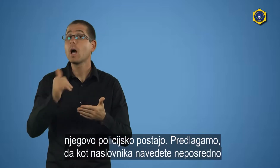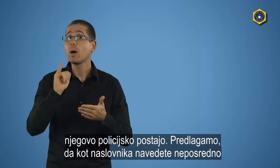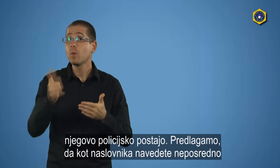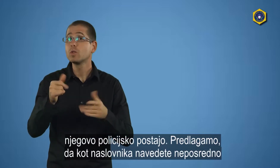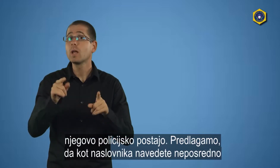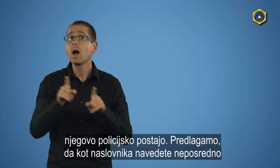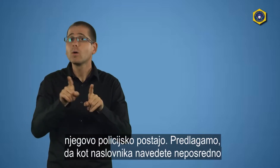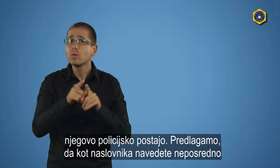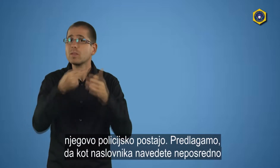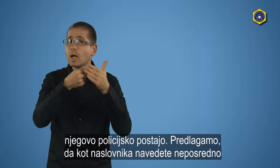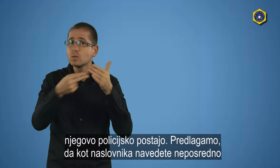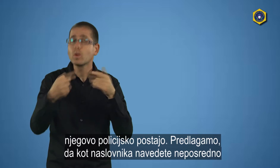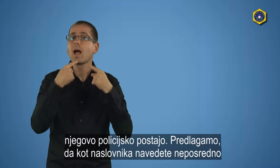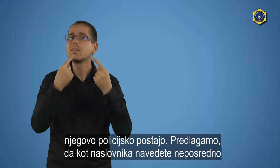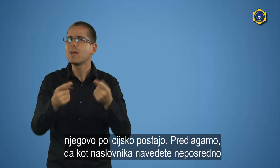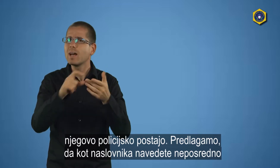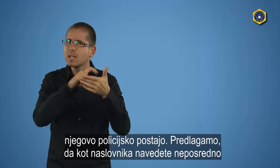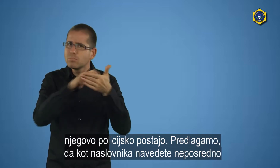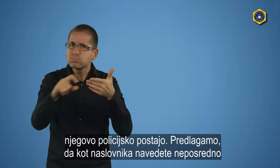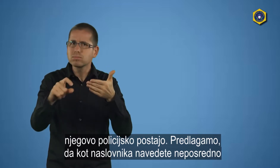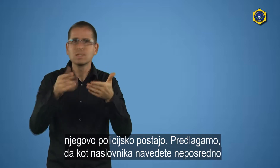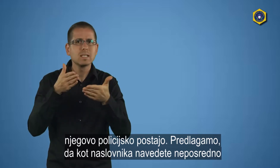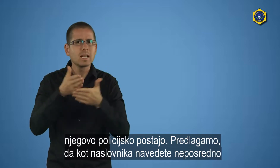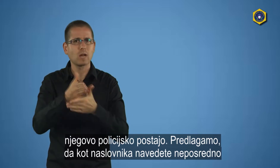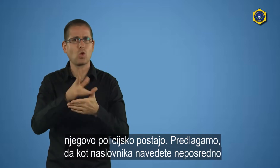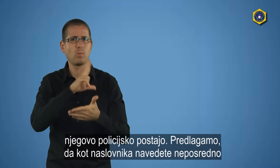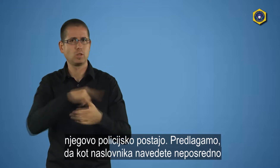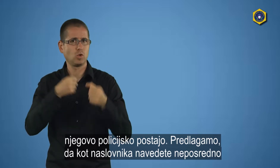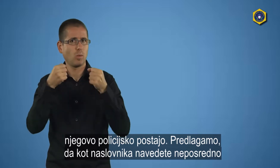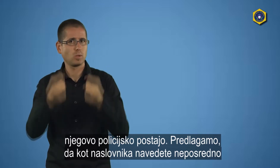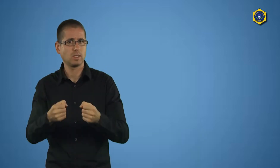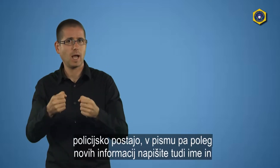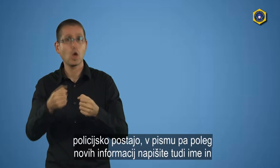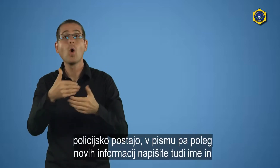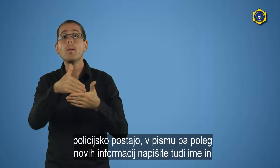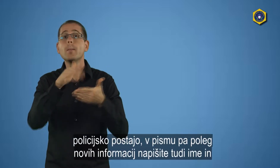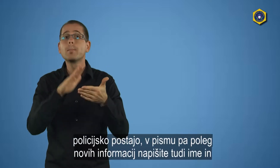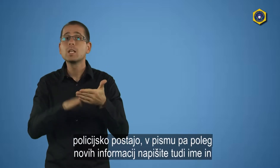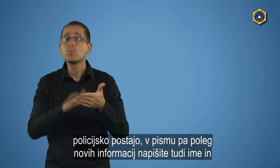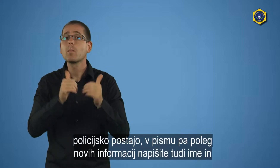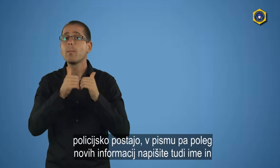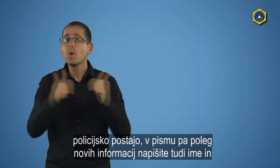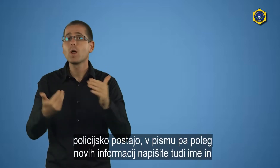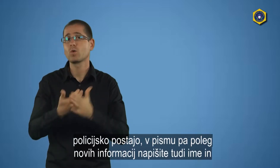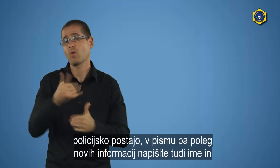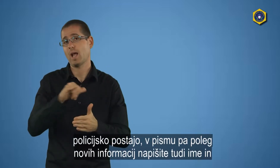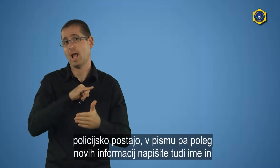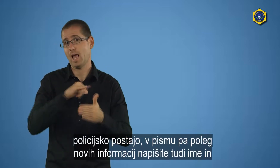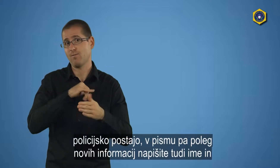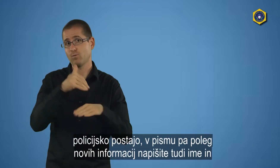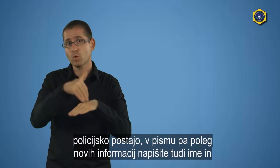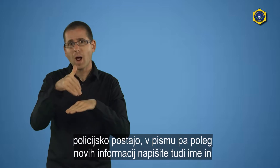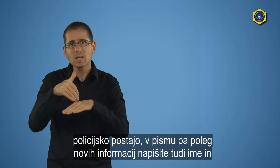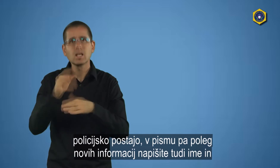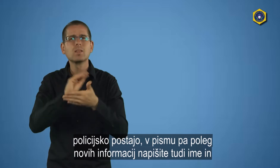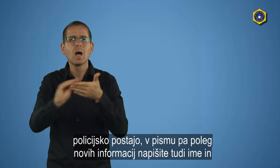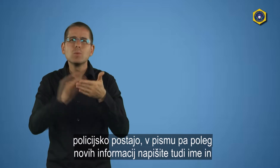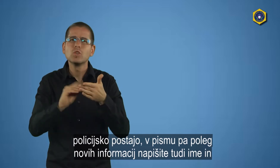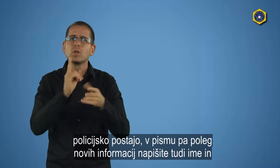Predlagamo, da kot naslovnika navedete neposredno policijsko postajo, v pismu pa poleg novih informacij napišite